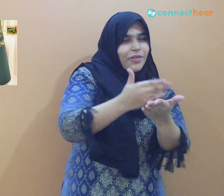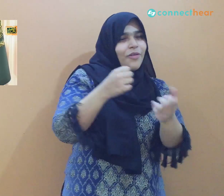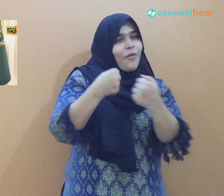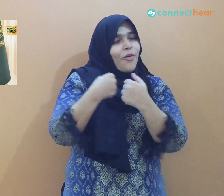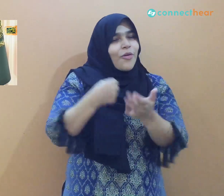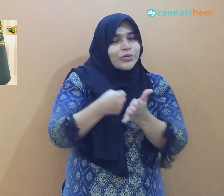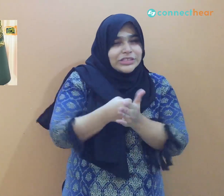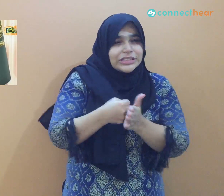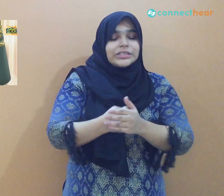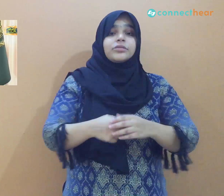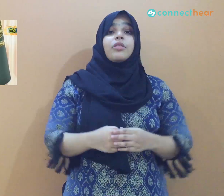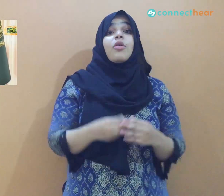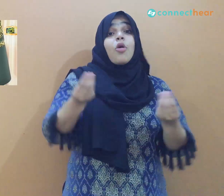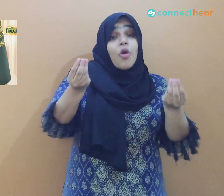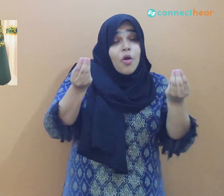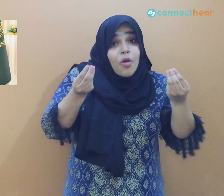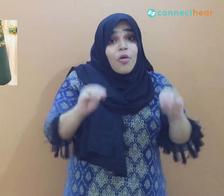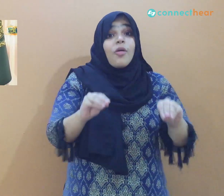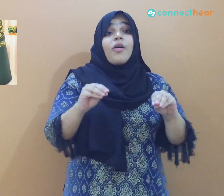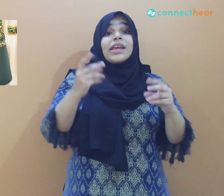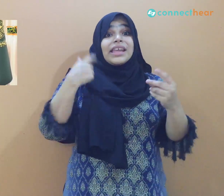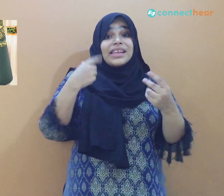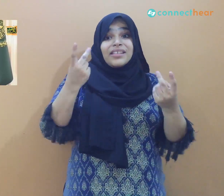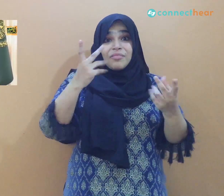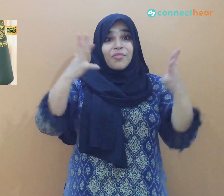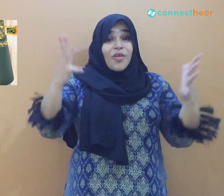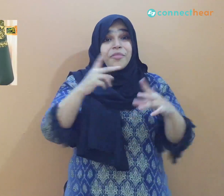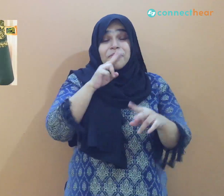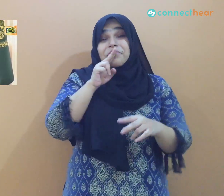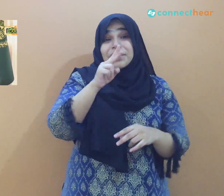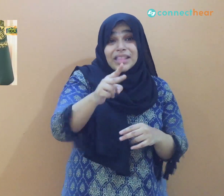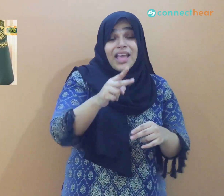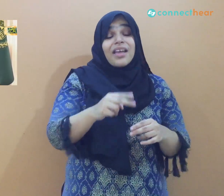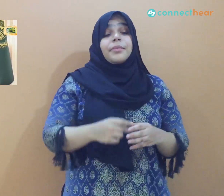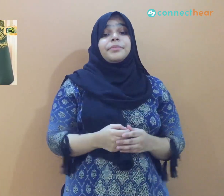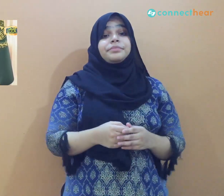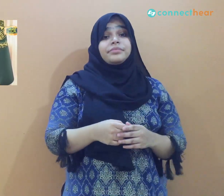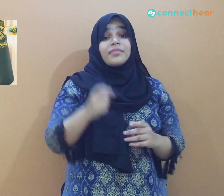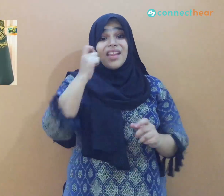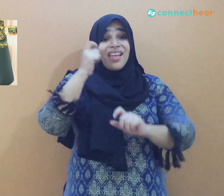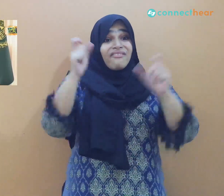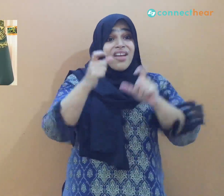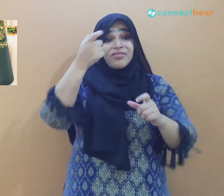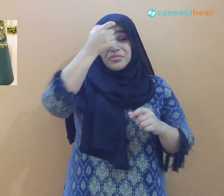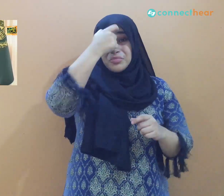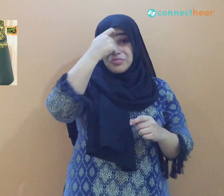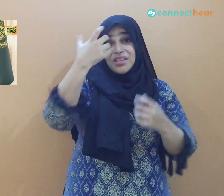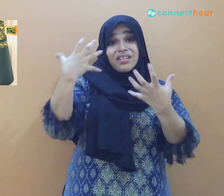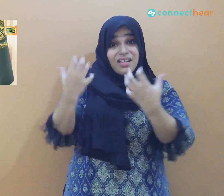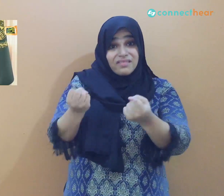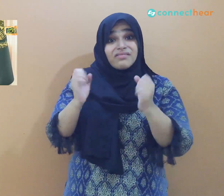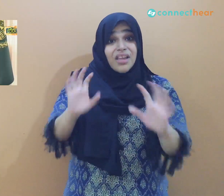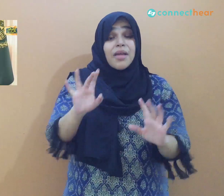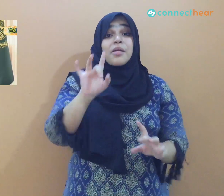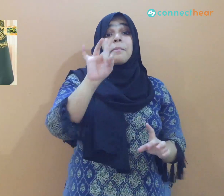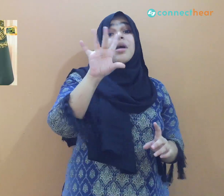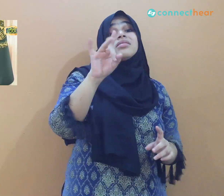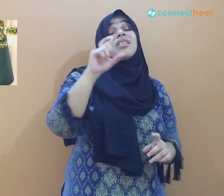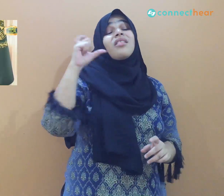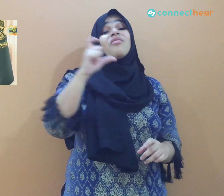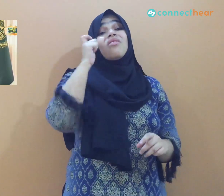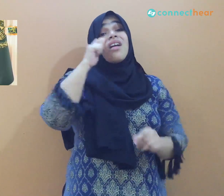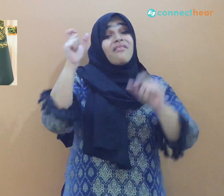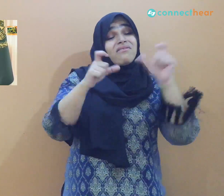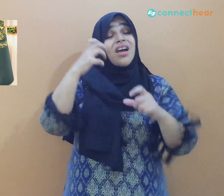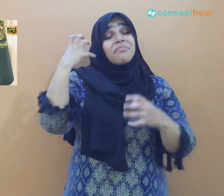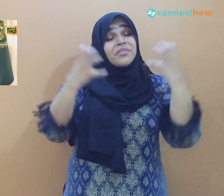رہیں, اور ساتھ ساتھ ہم جو اتنی بڑی, میں نے آپ کو بتایا ہے, جو لوگ متاثر ہیں اس سے, وہ تقریباً 15 کروڑ